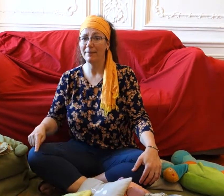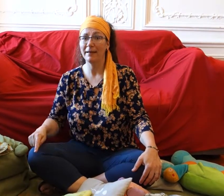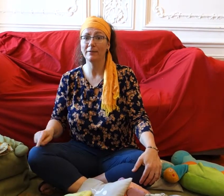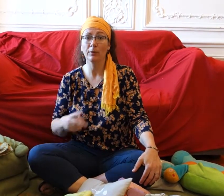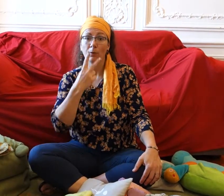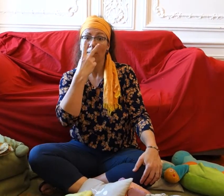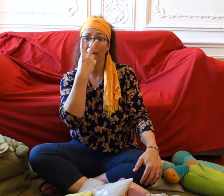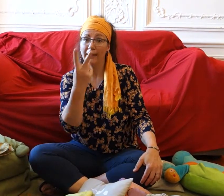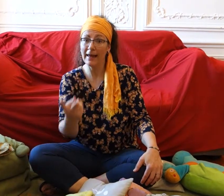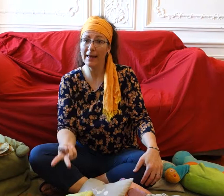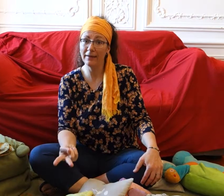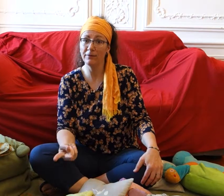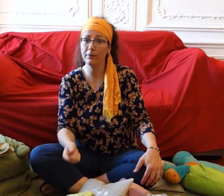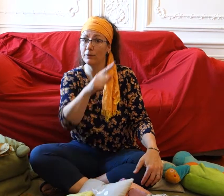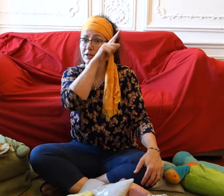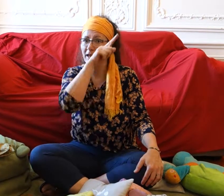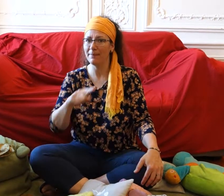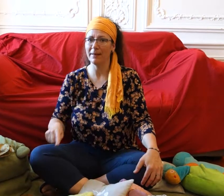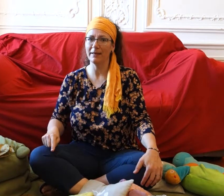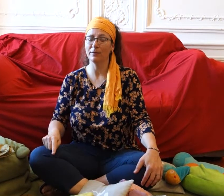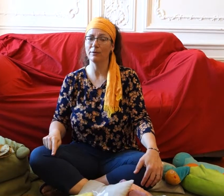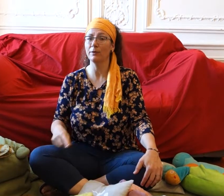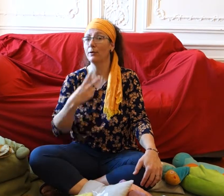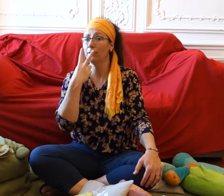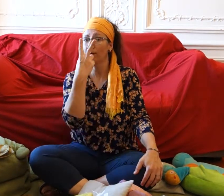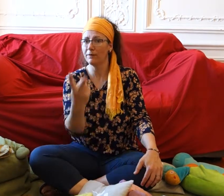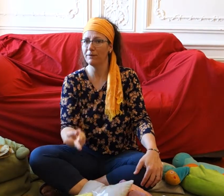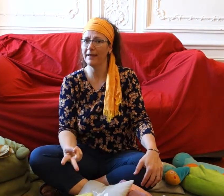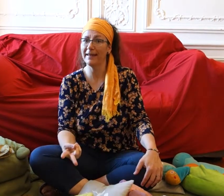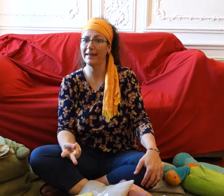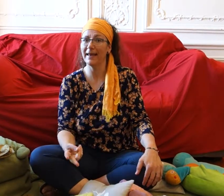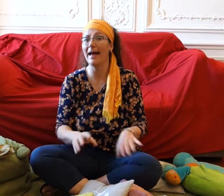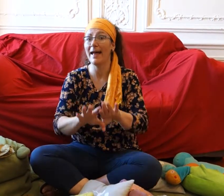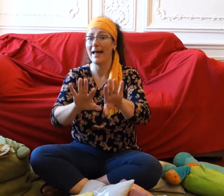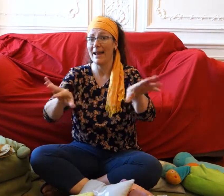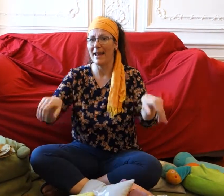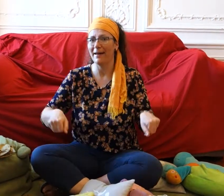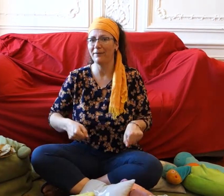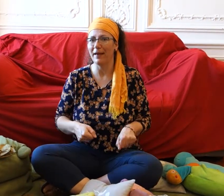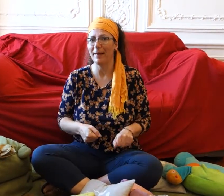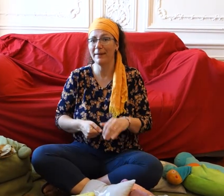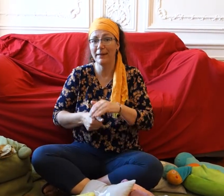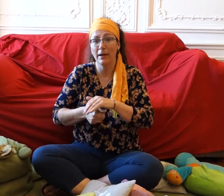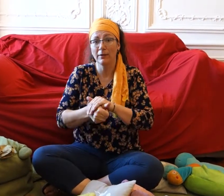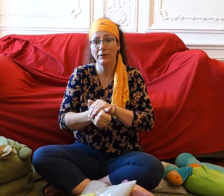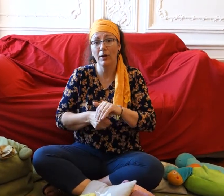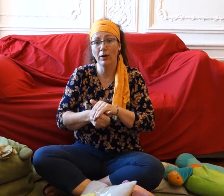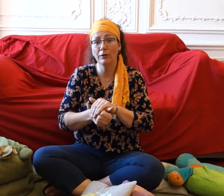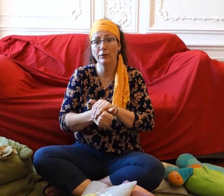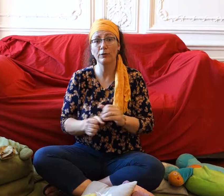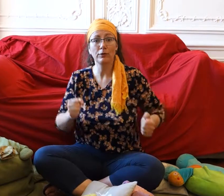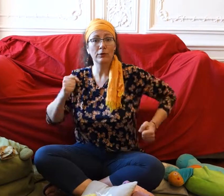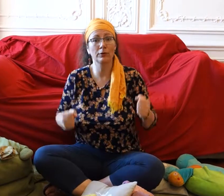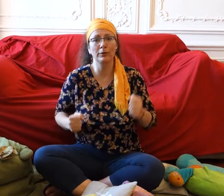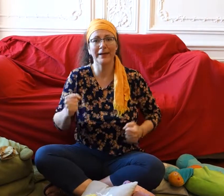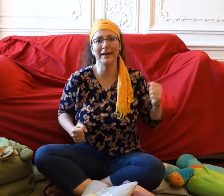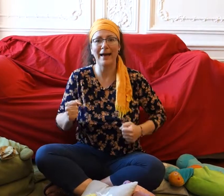Jamais on n'a vu, jamais on ne verra la famille tortue courir